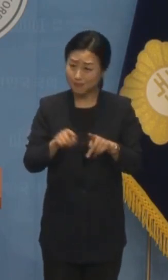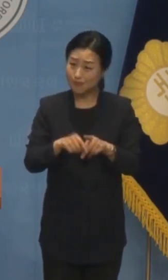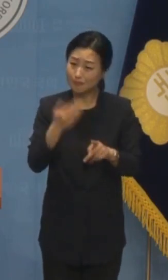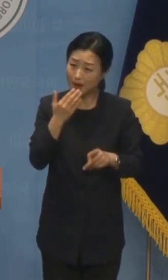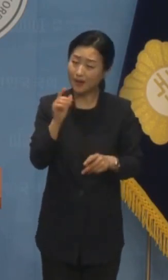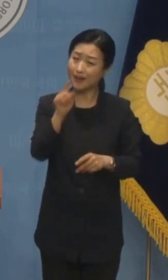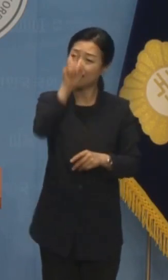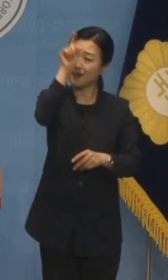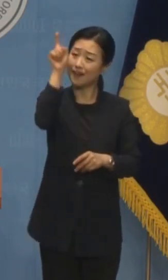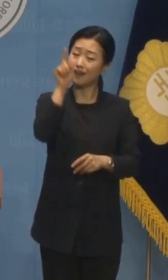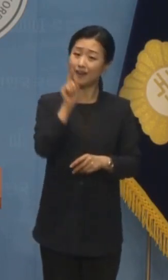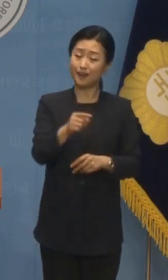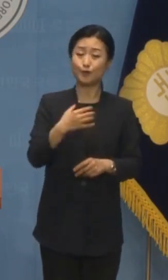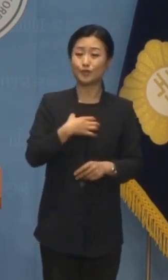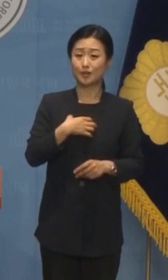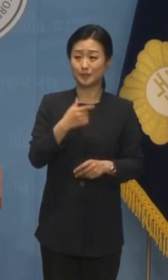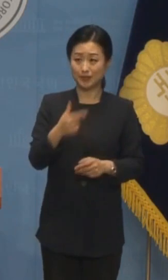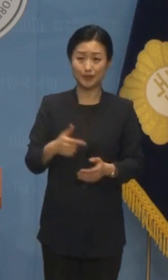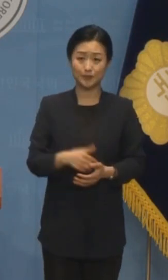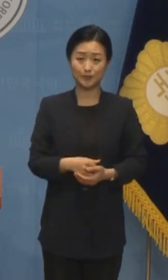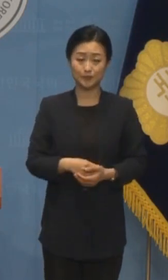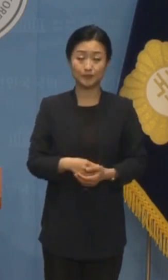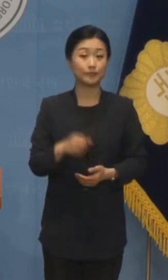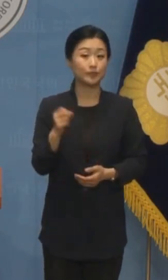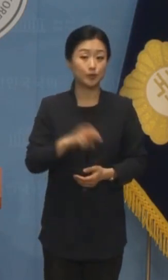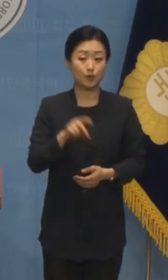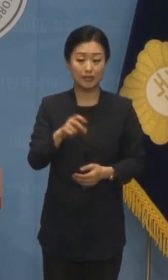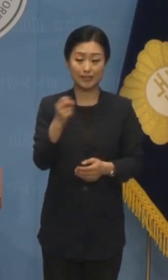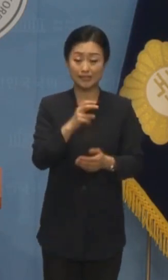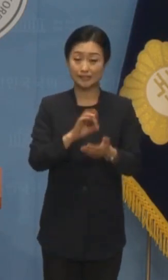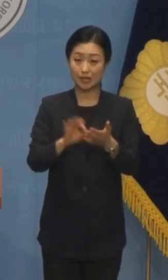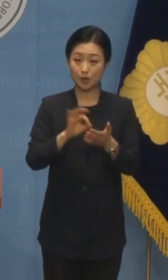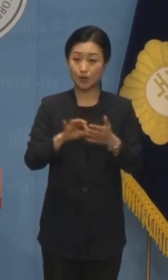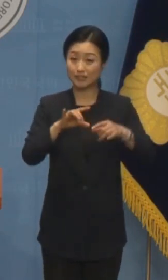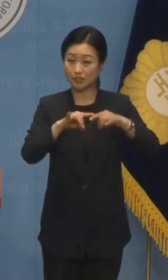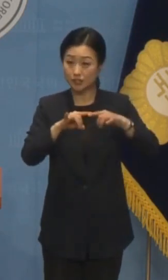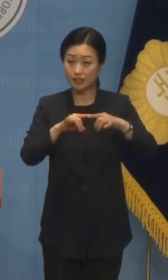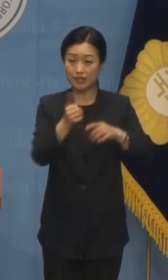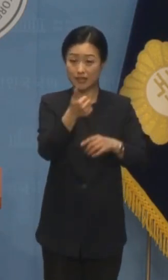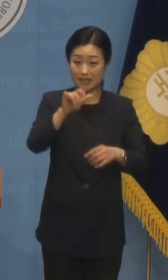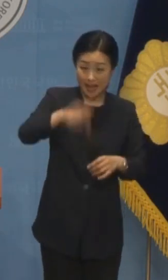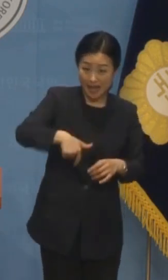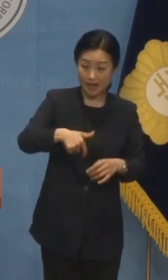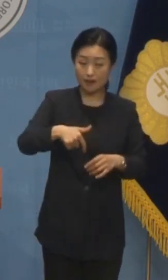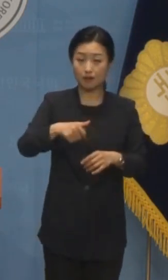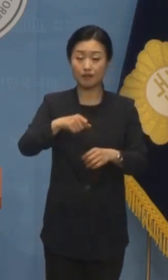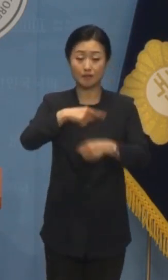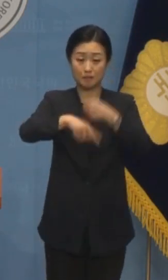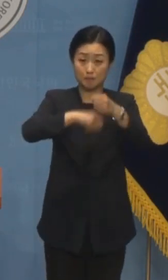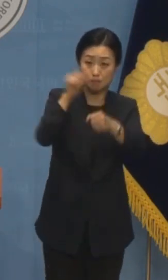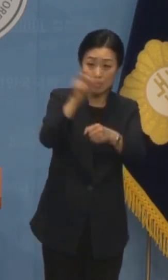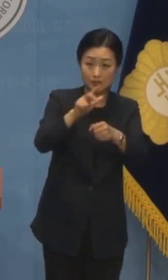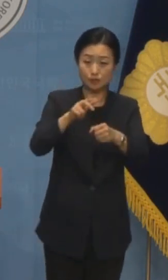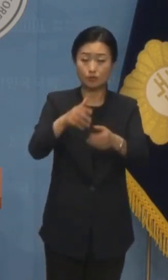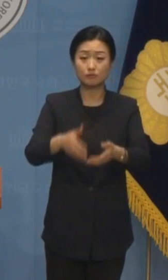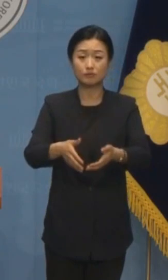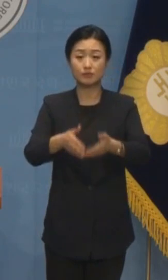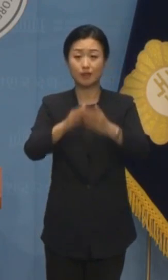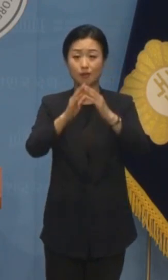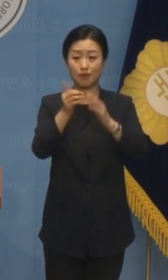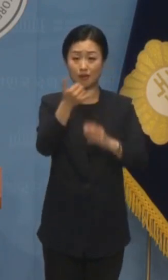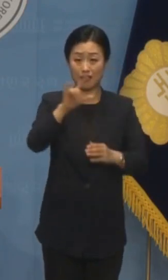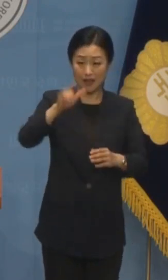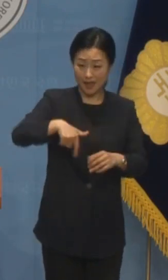있는지 매우 우려스럽습니다. 그리고 이 재생에너지가 설 자리에 핵발전을 들이밀었습니다. 핵을